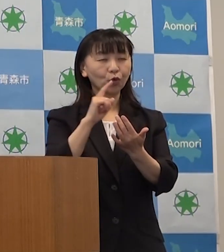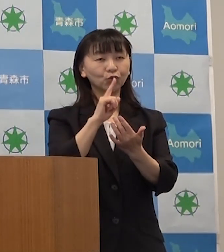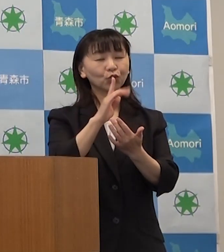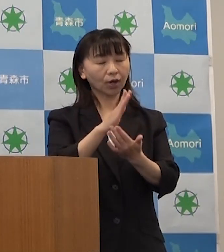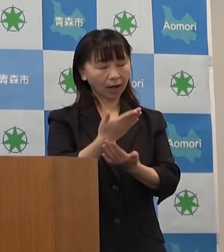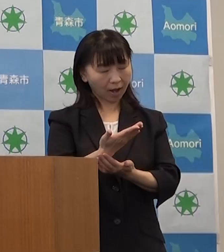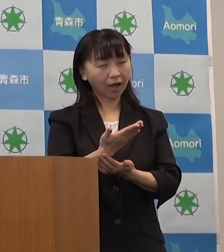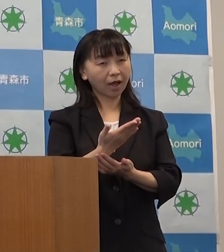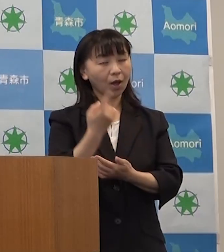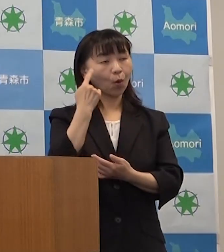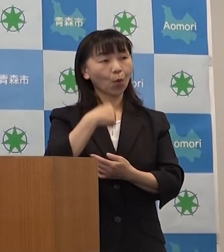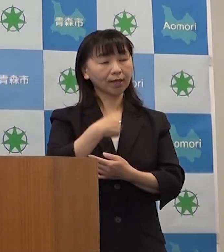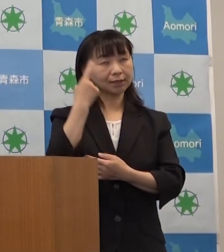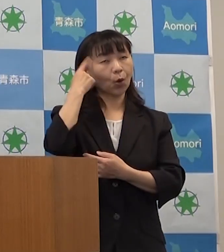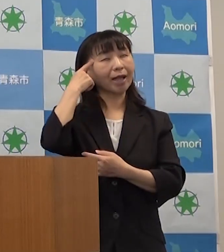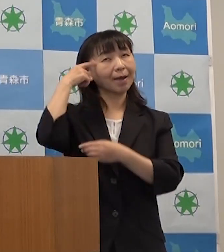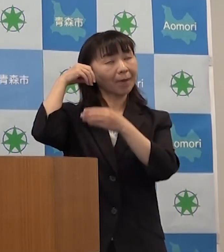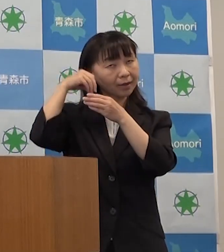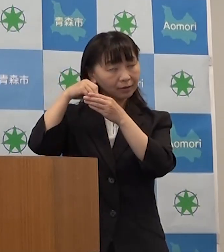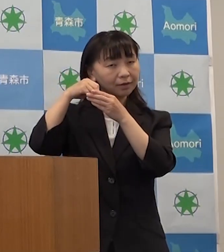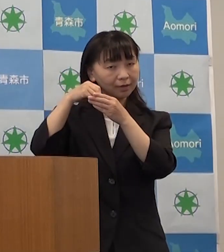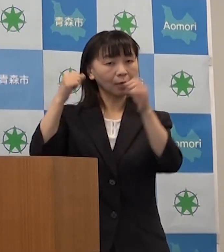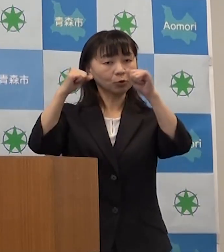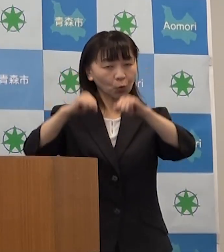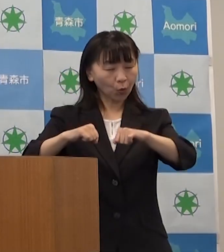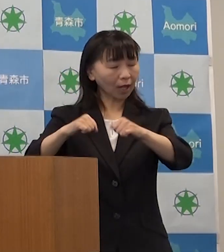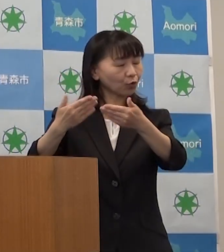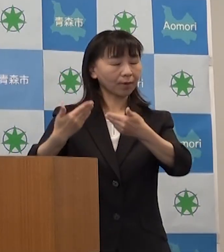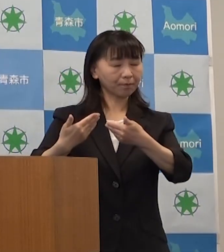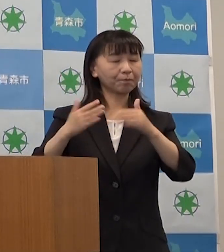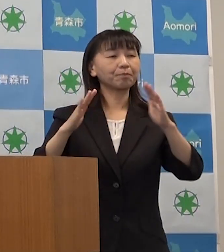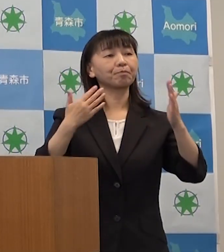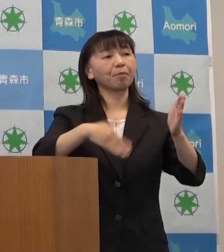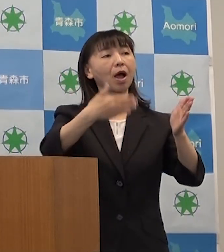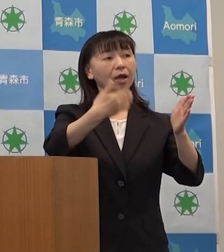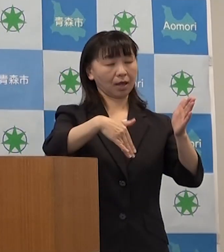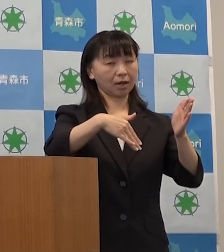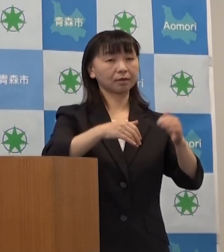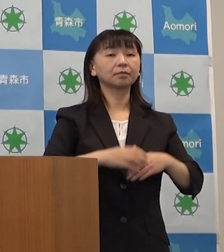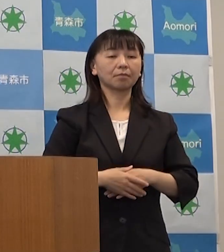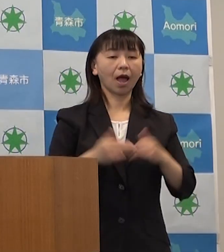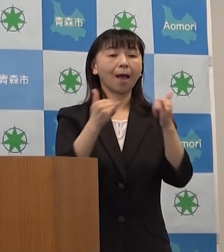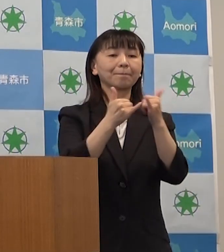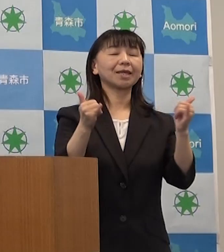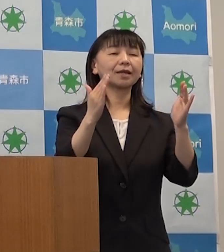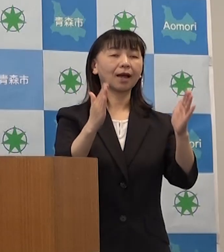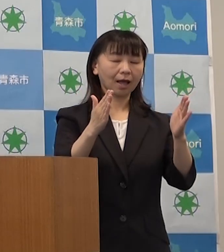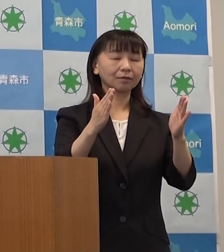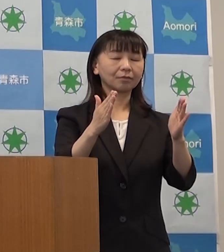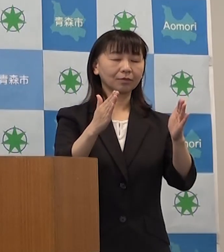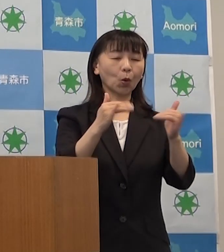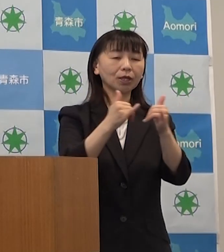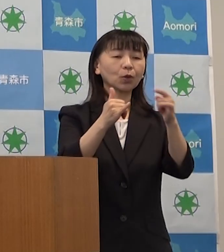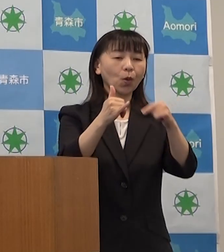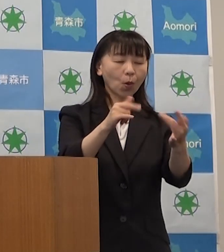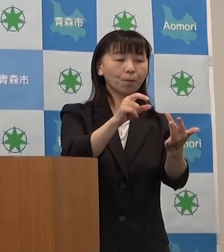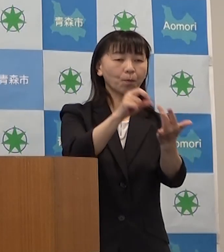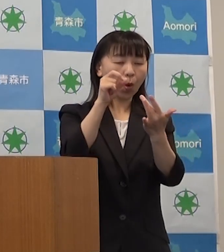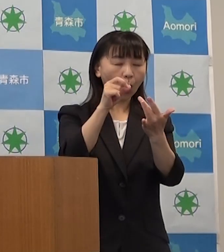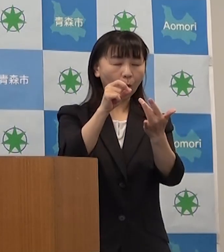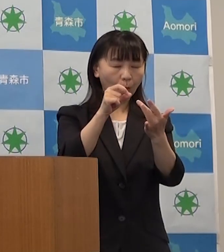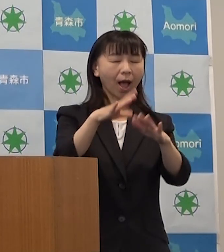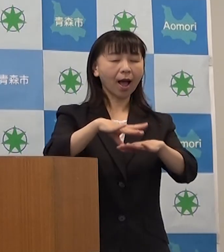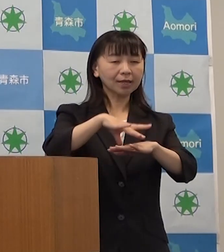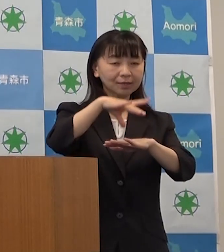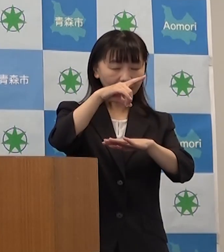中に まだ承諾を得てない状況で、はい、まあ、ただ初めての民間投票を前提に今、はい、やろうと